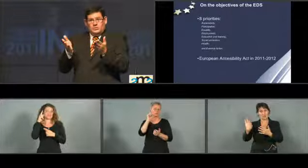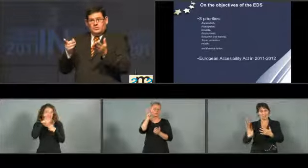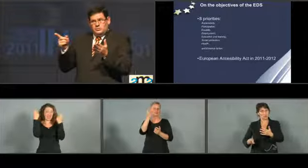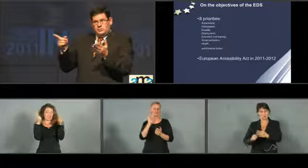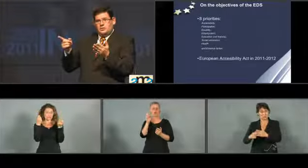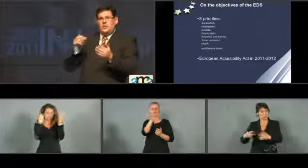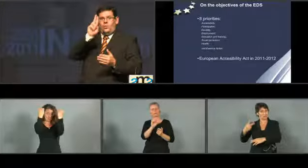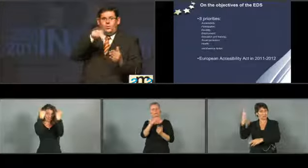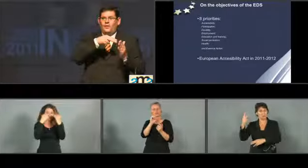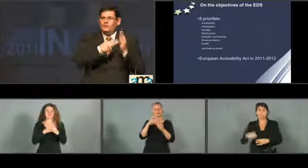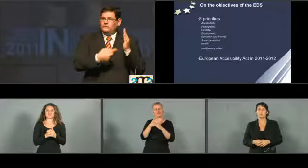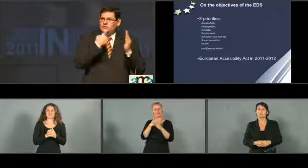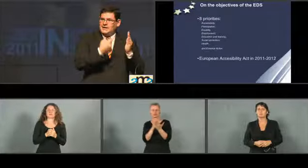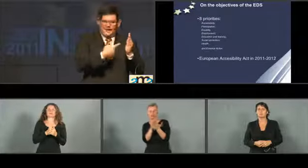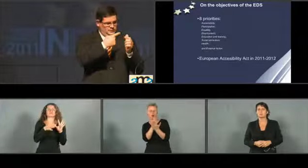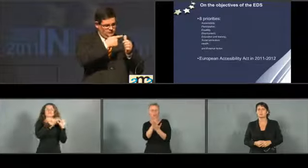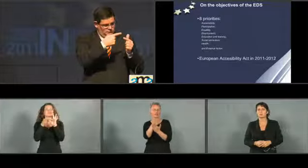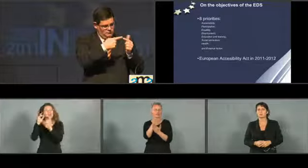évidemment d'éducation et de formation.